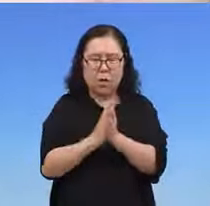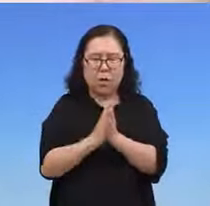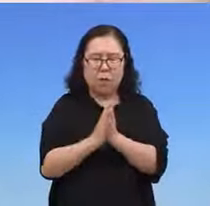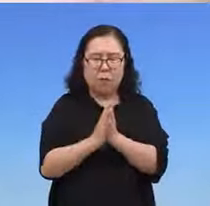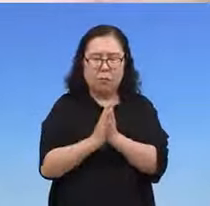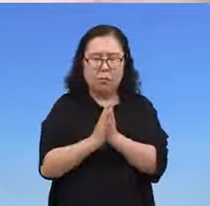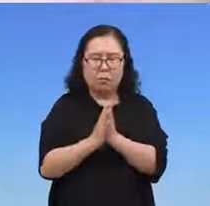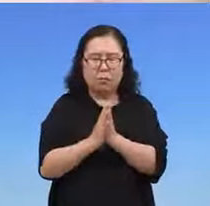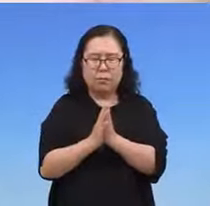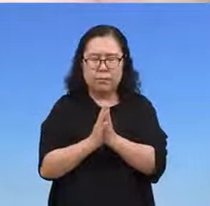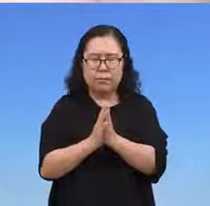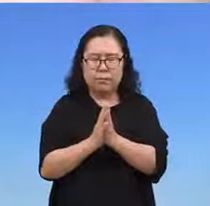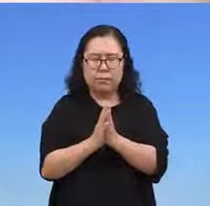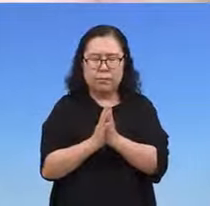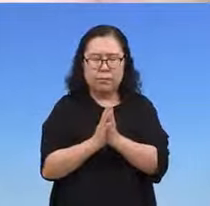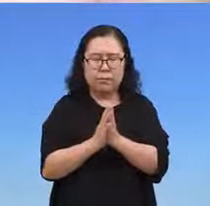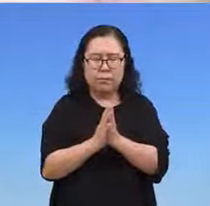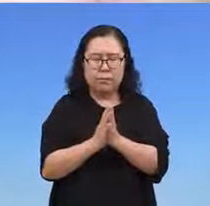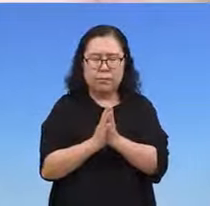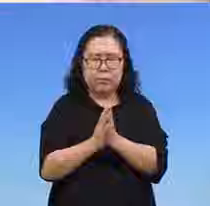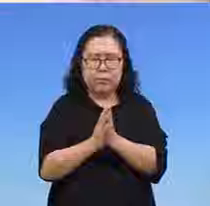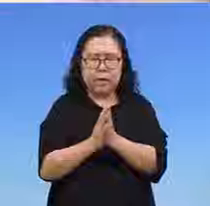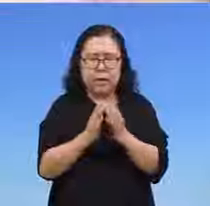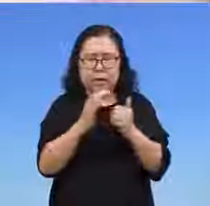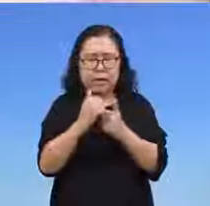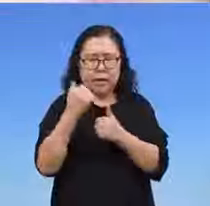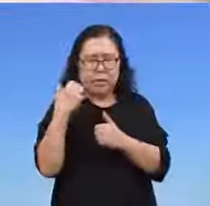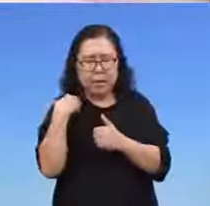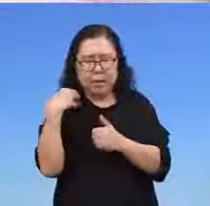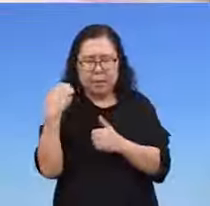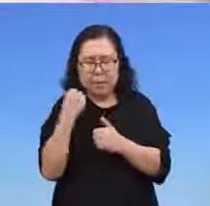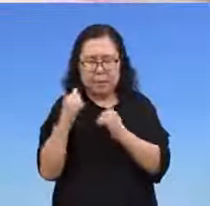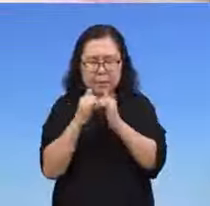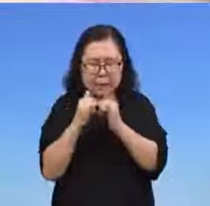사명을 가진 자로서의 회복이 일어나기를 원합니다.